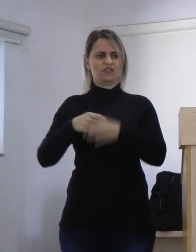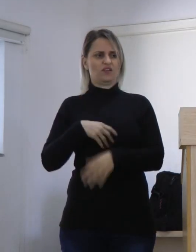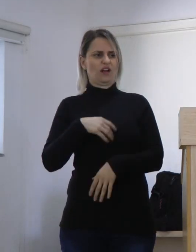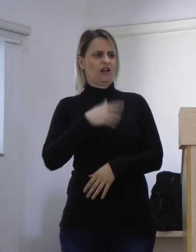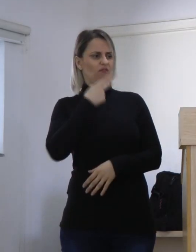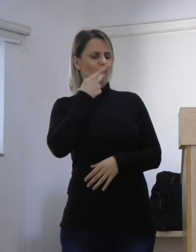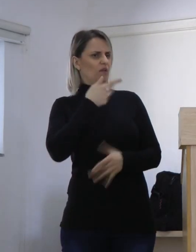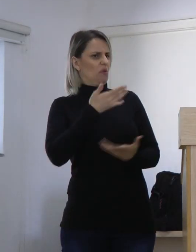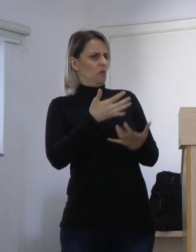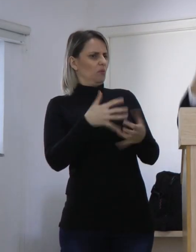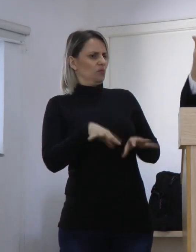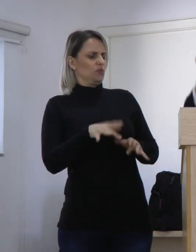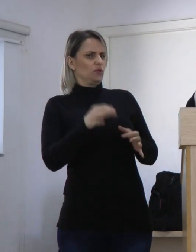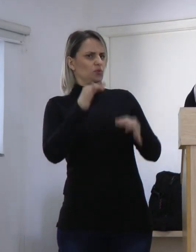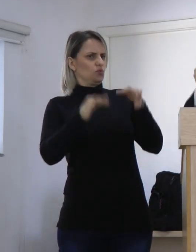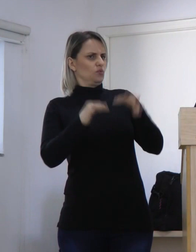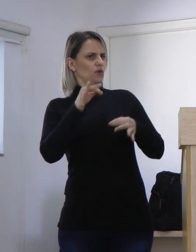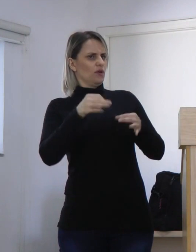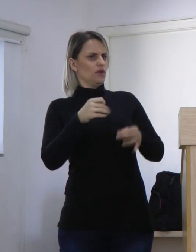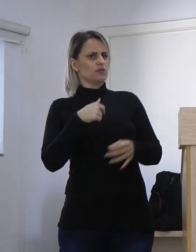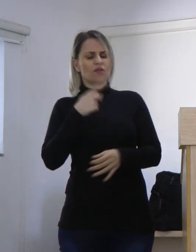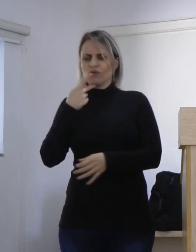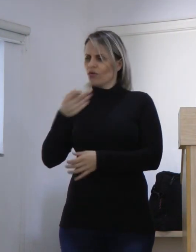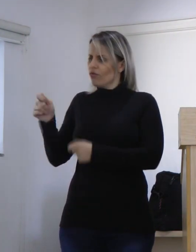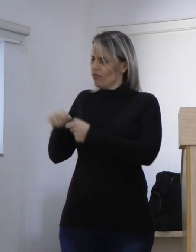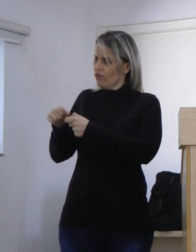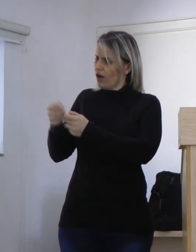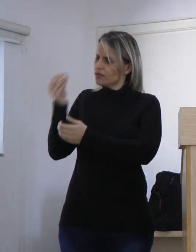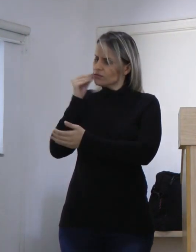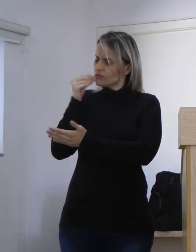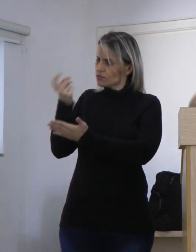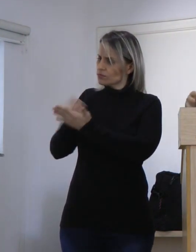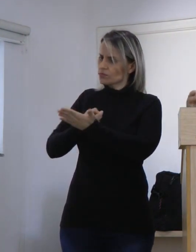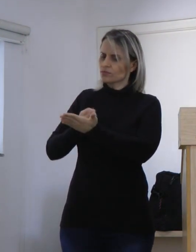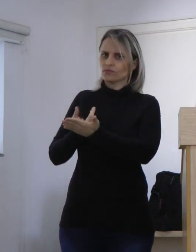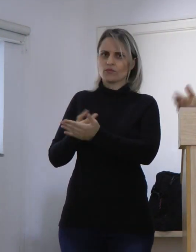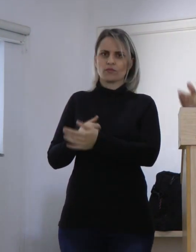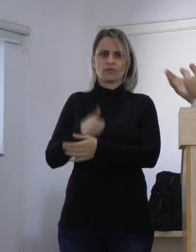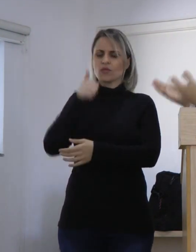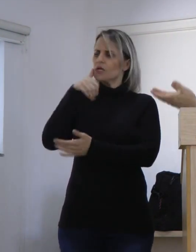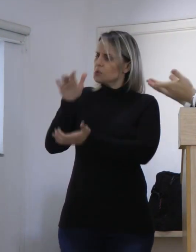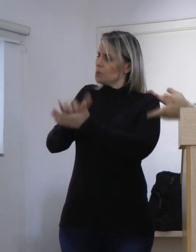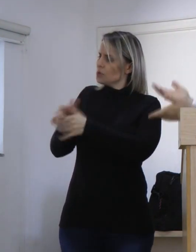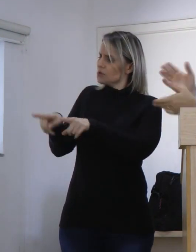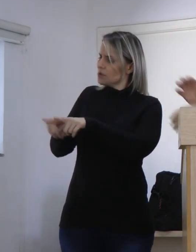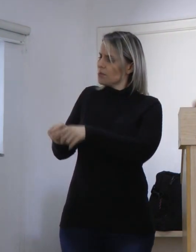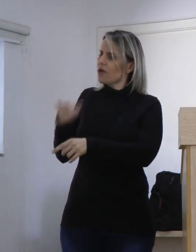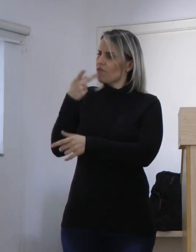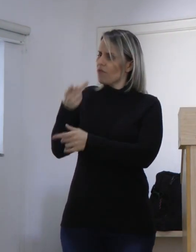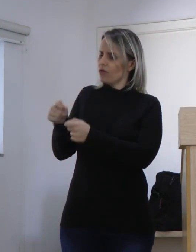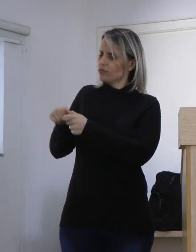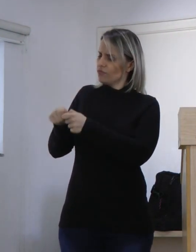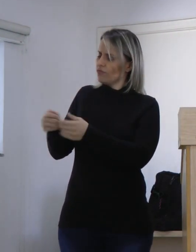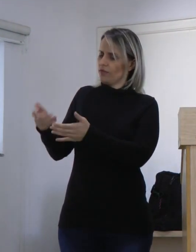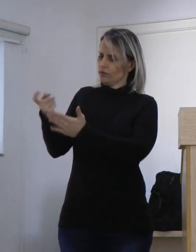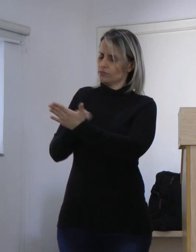jamais quis ser juiz. E ela disse: por que você não faz o concurso? E a esposa, amor, faz o